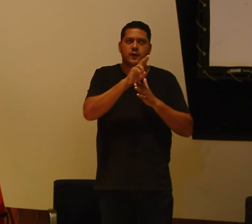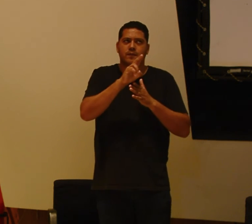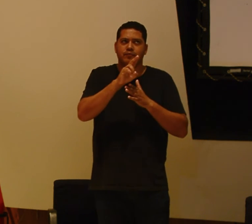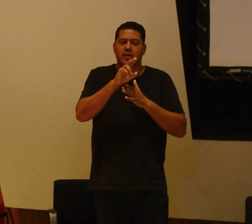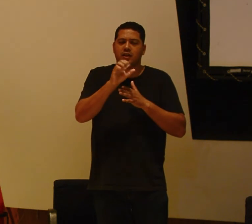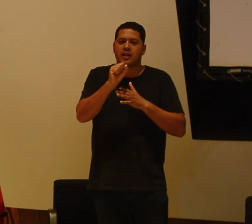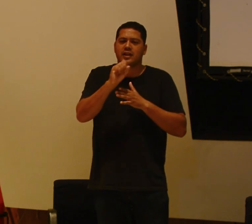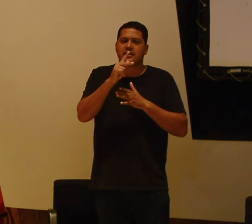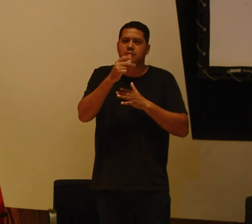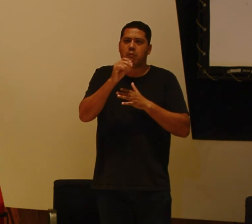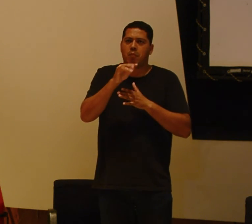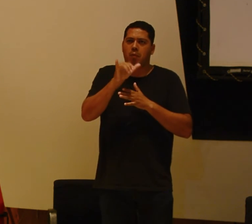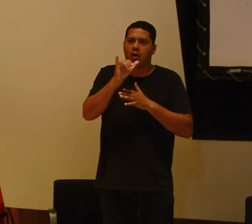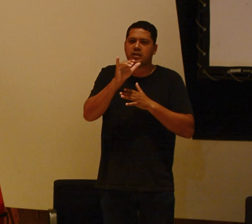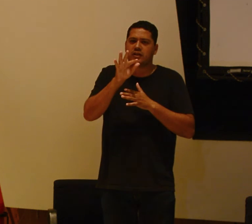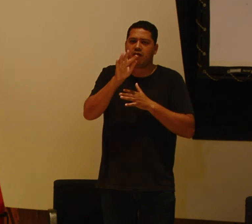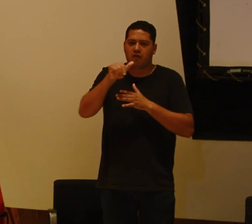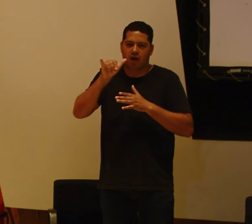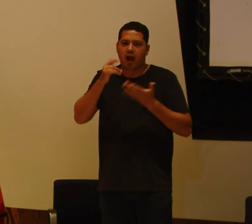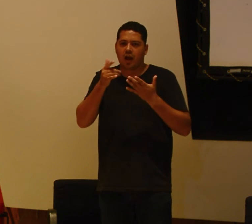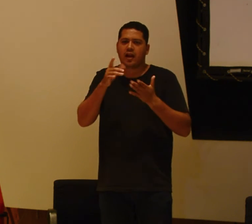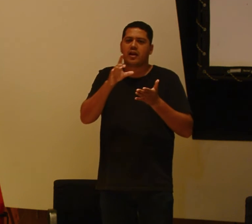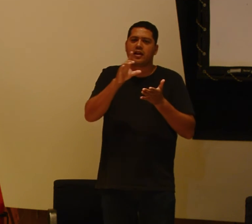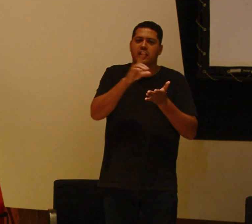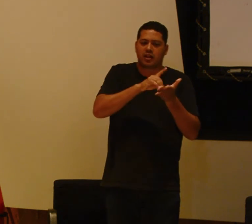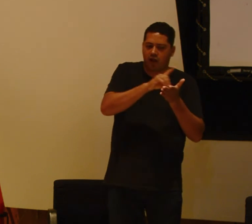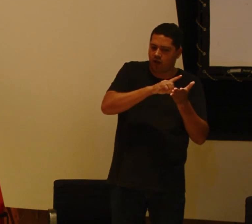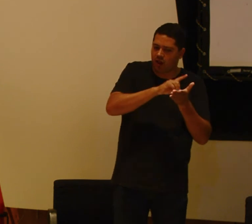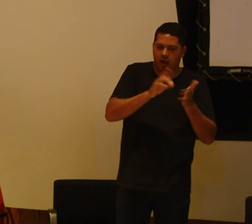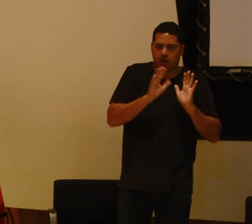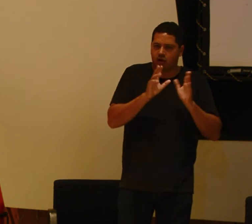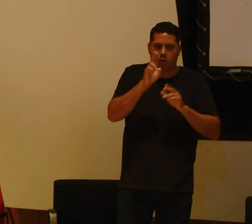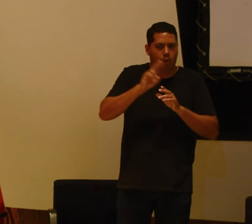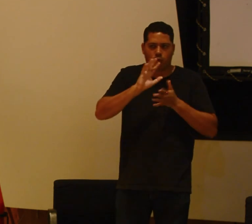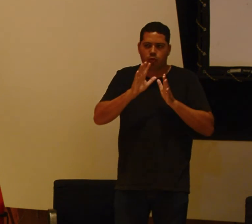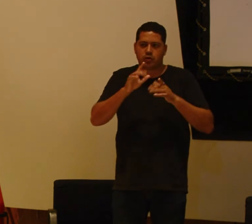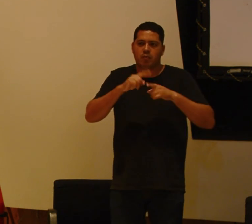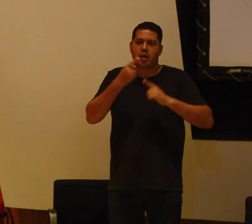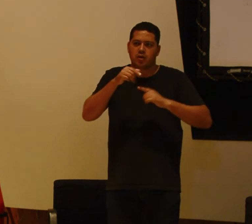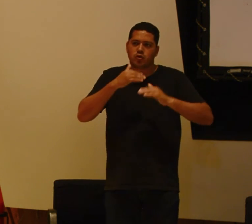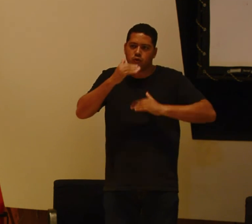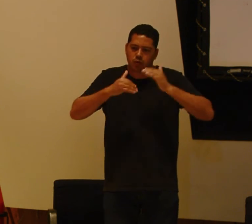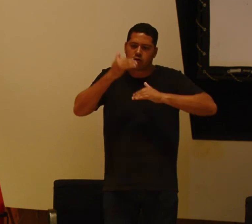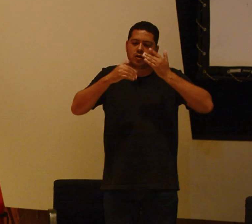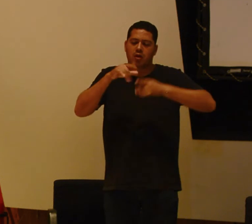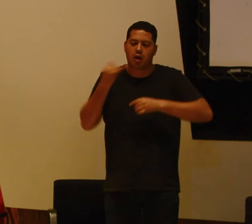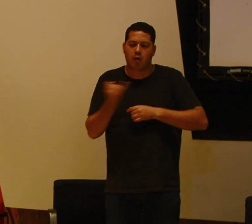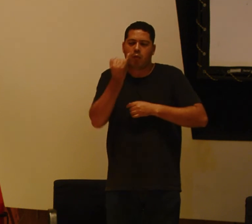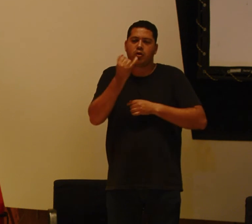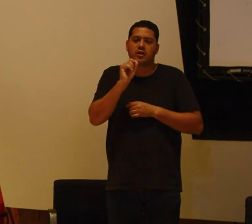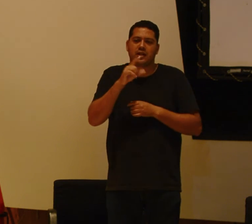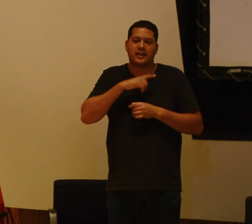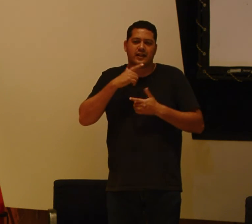em cantar, em fazer atividade, mas isso no processamento é o fator primordial para quem tem os transtornos